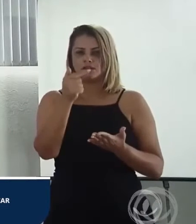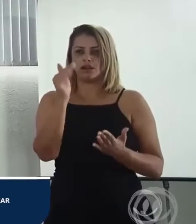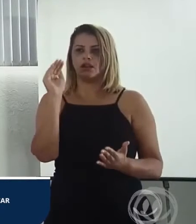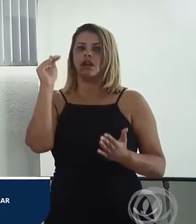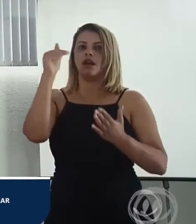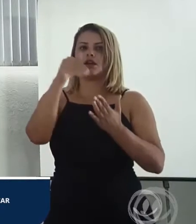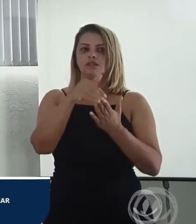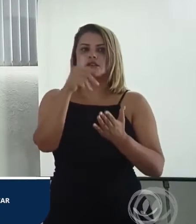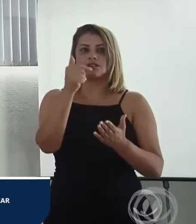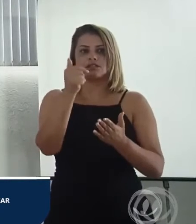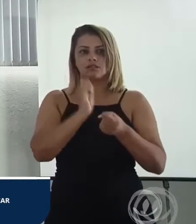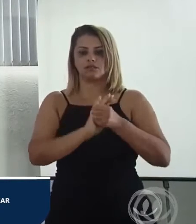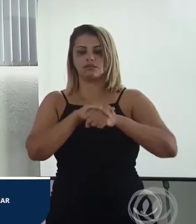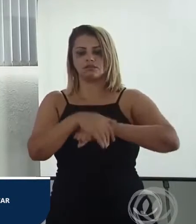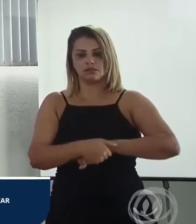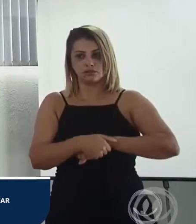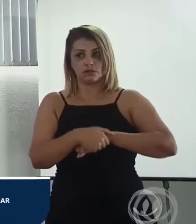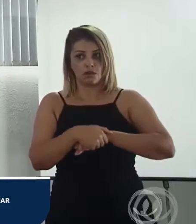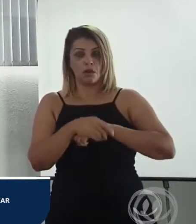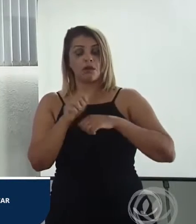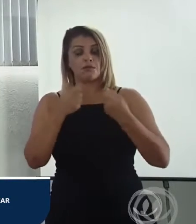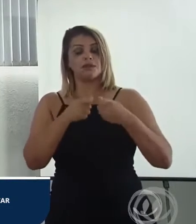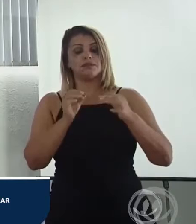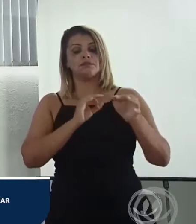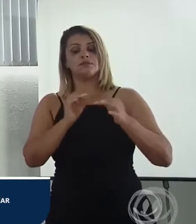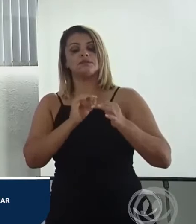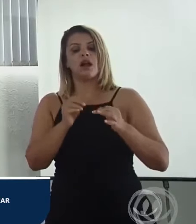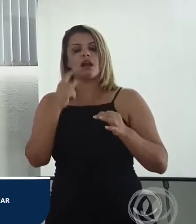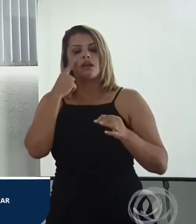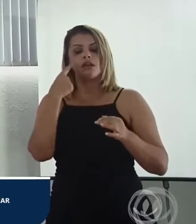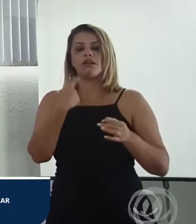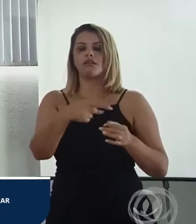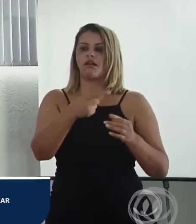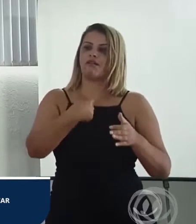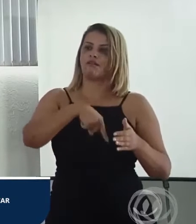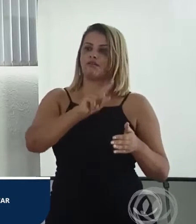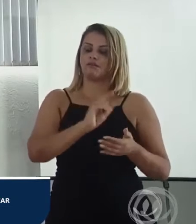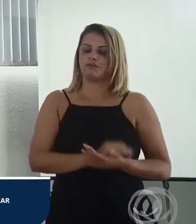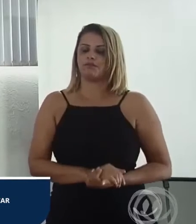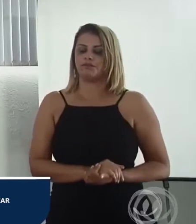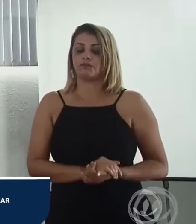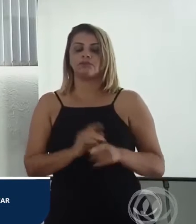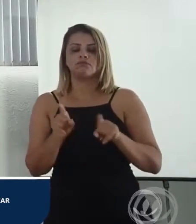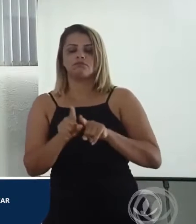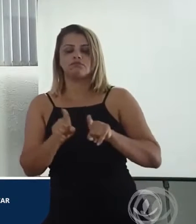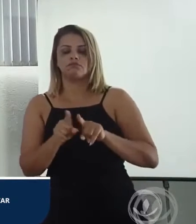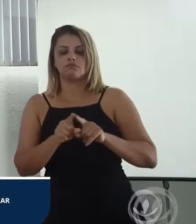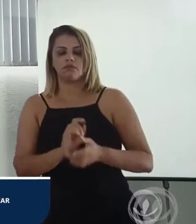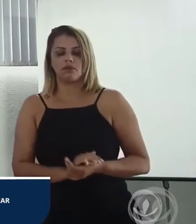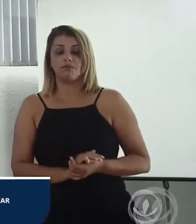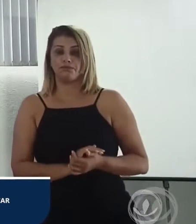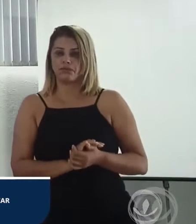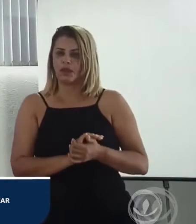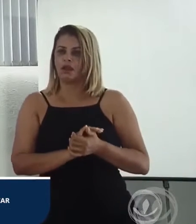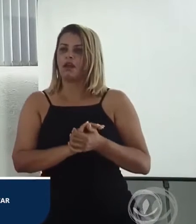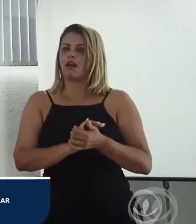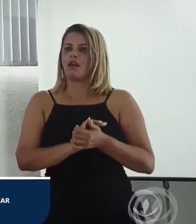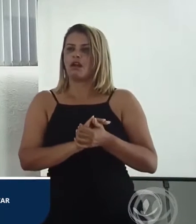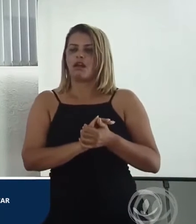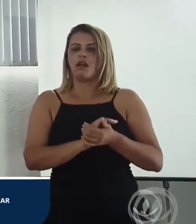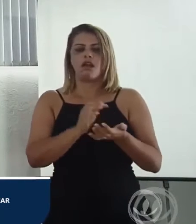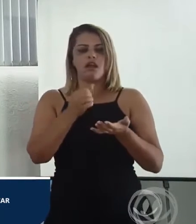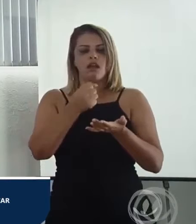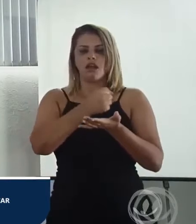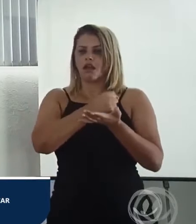dos postos de saúde normal e além da UPA também. Além disso, estamos adquirindo mais medicamentos, que não